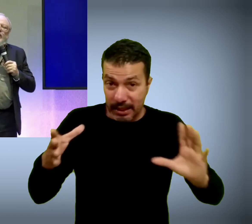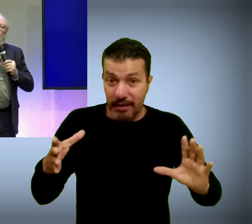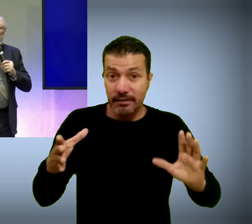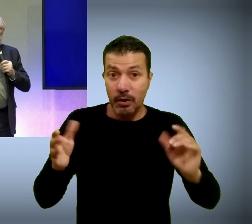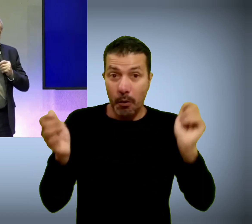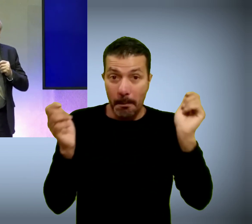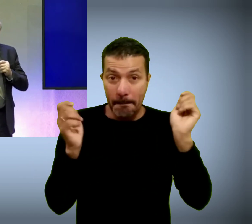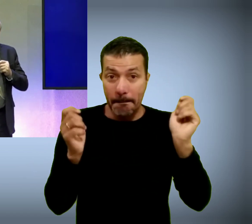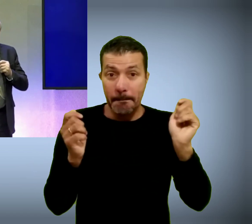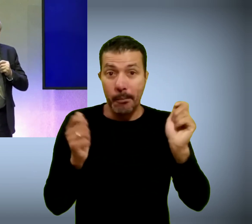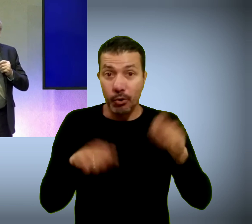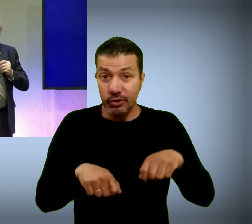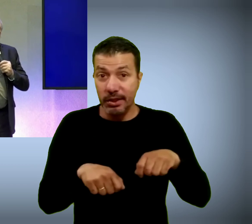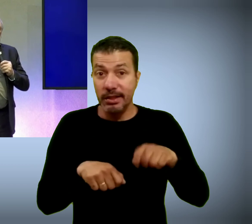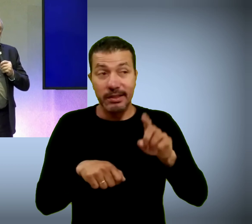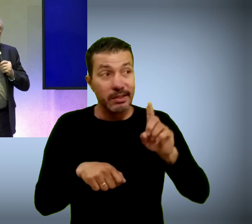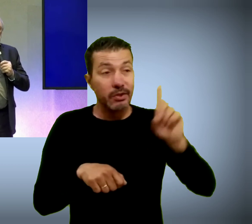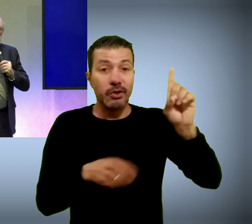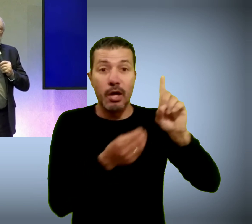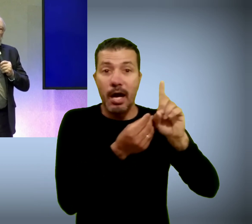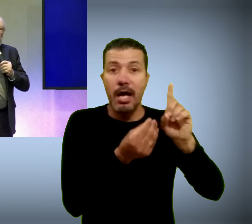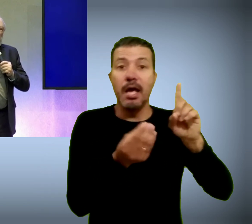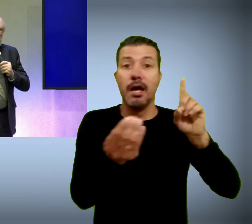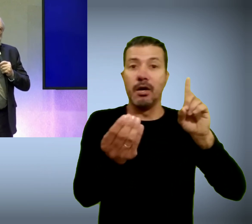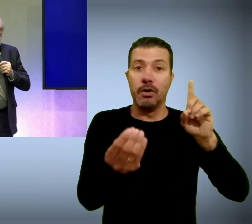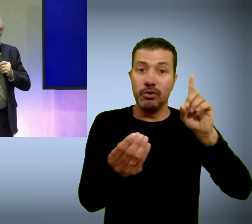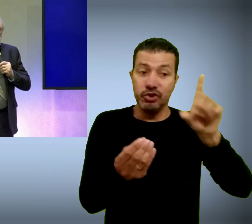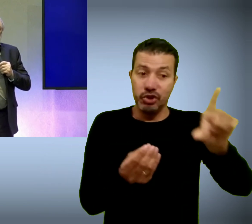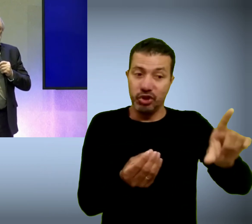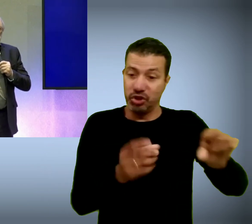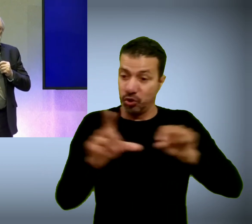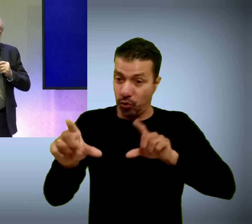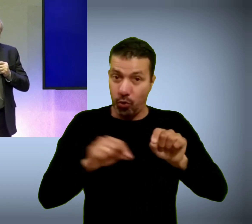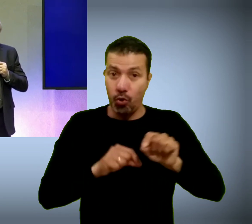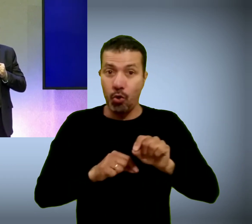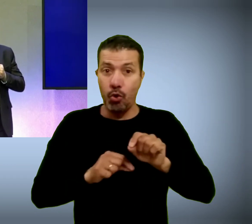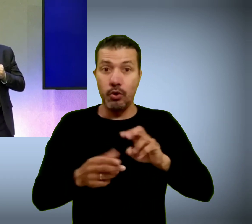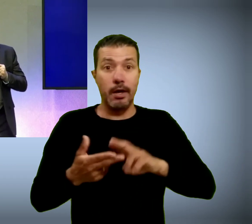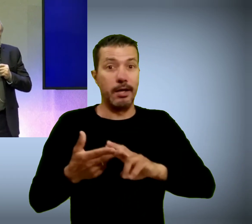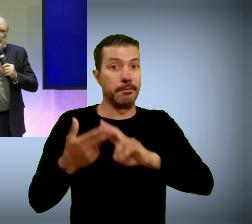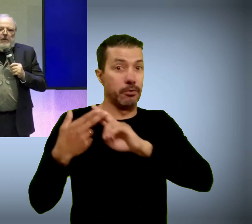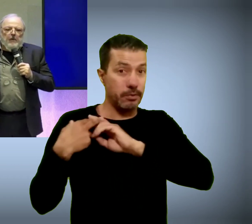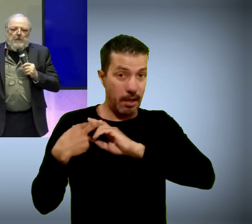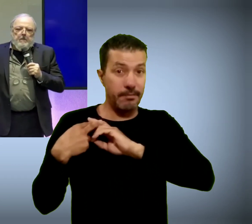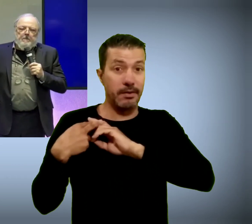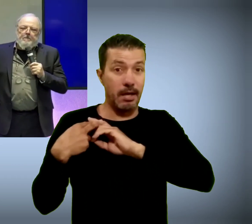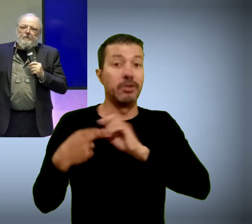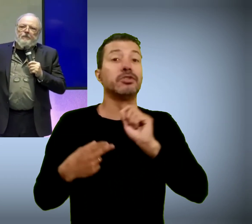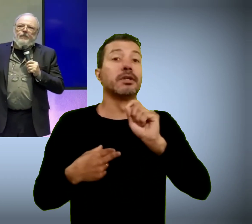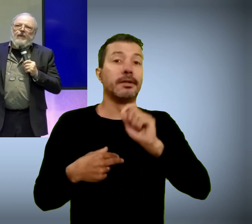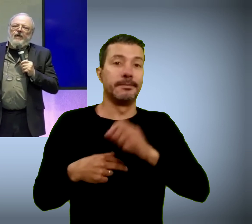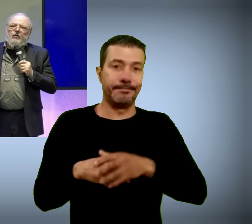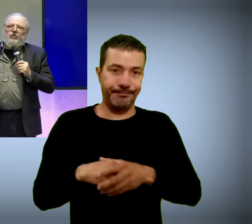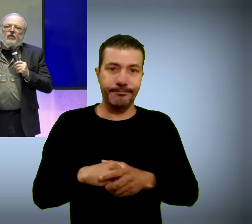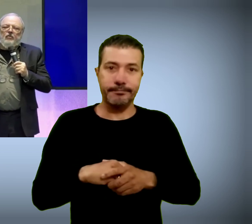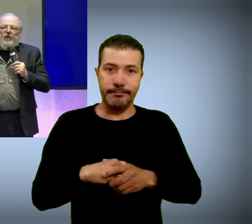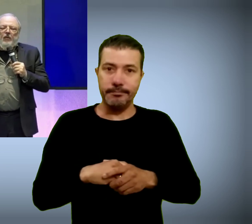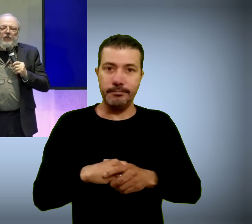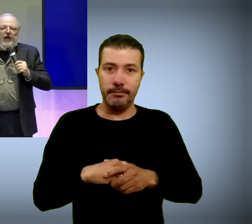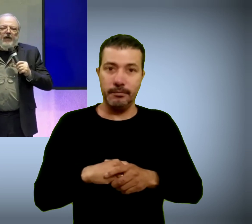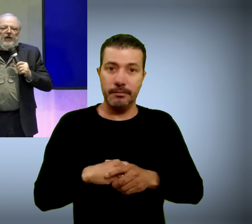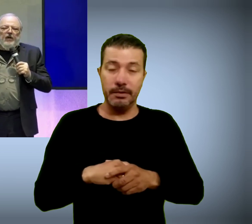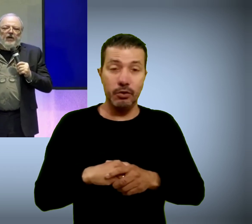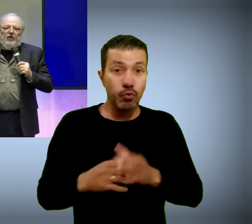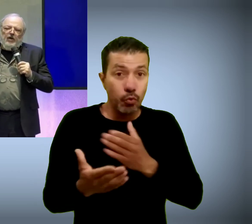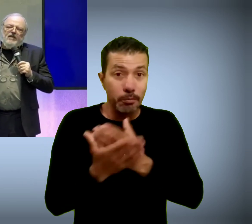livre-arbítrio, o poder de escolha que Deus deu aos seres pensantes, é o responsável pela introdução